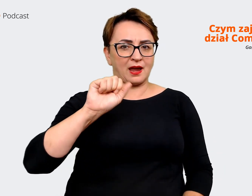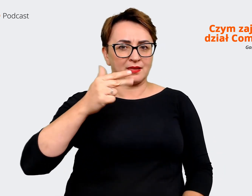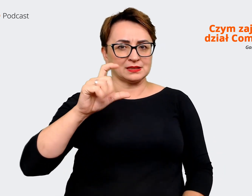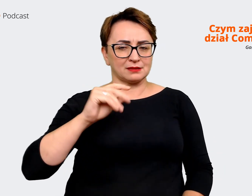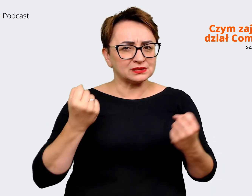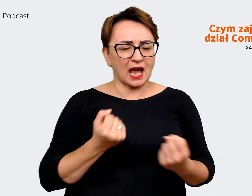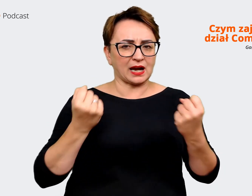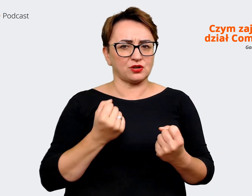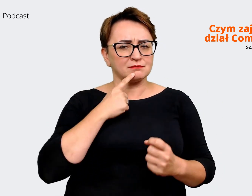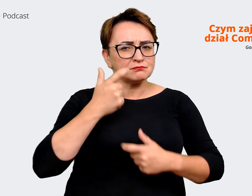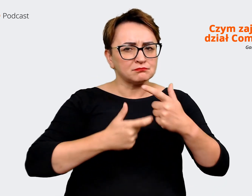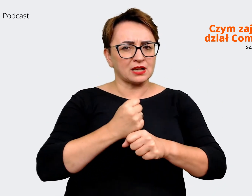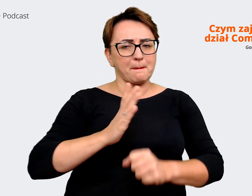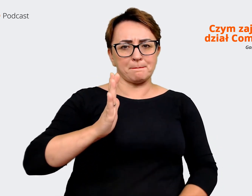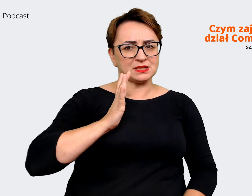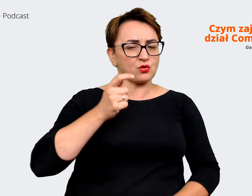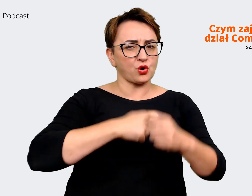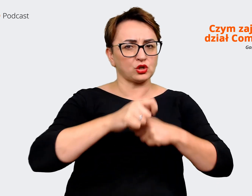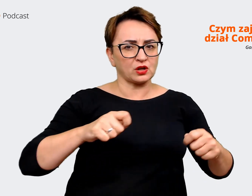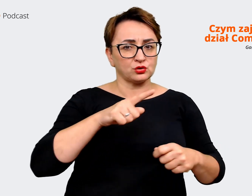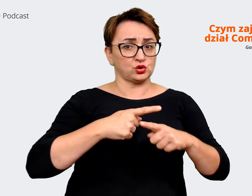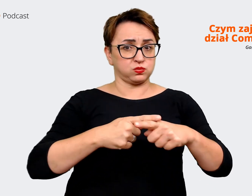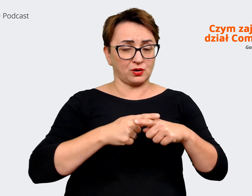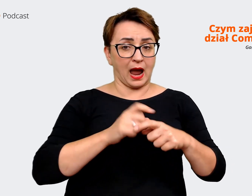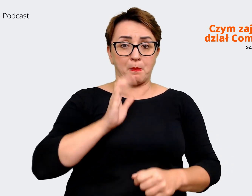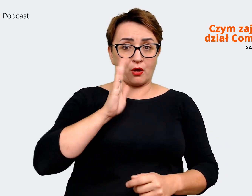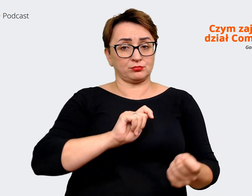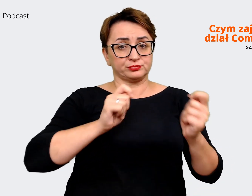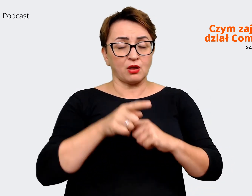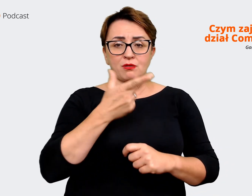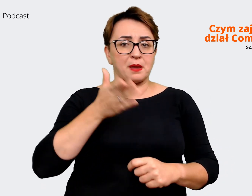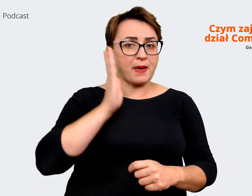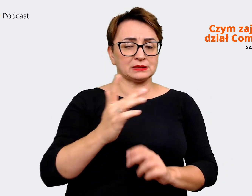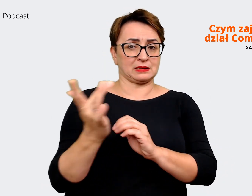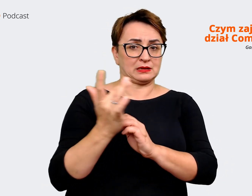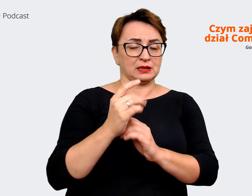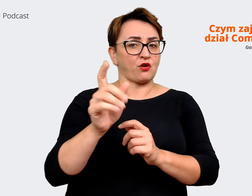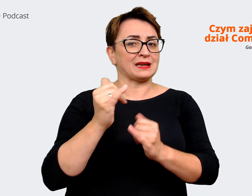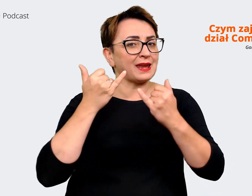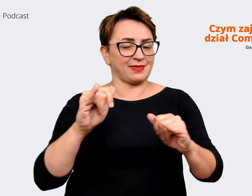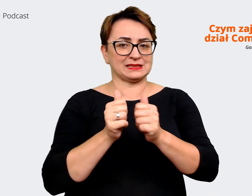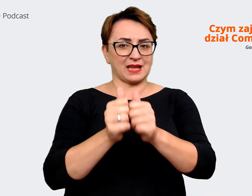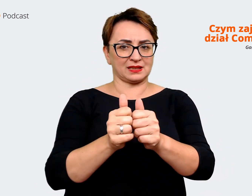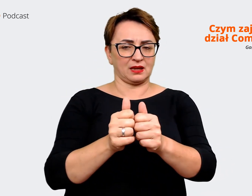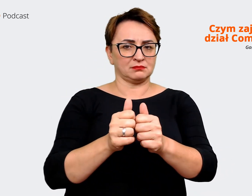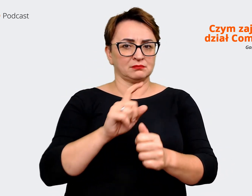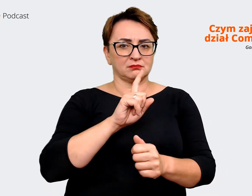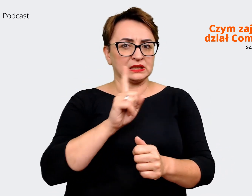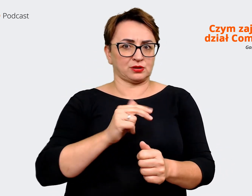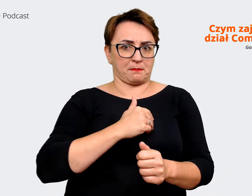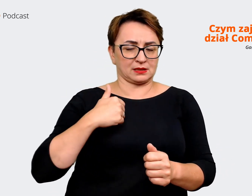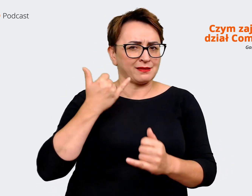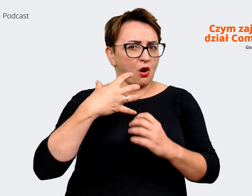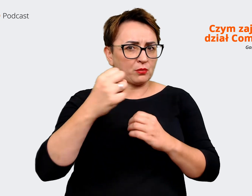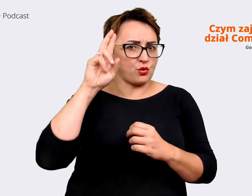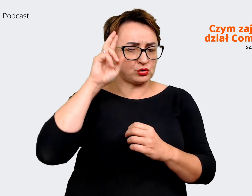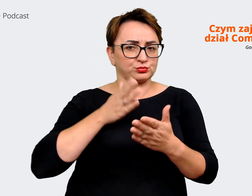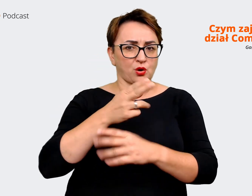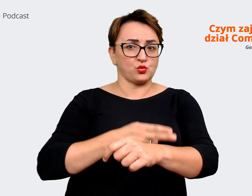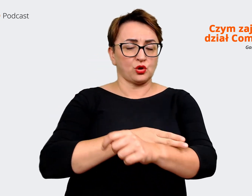jeszcze. Po pierwsze tak, ja bardzo również dziękuję za spotkanie. Po drugie, czego możesz mi życzyć? No myślę, że może mniejszej ilości